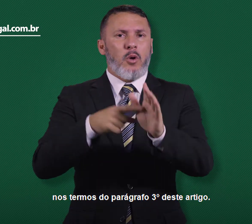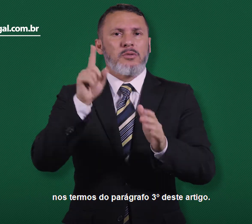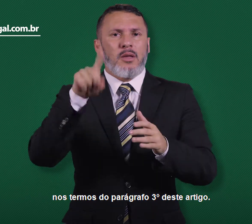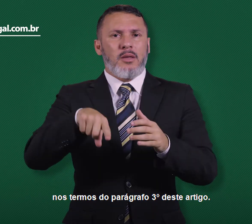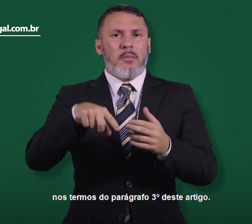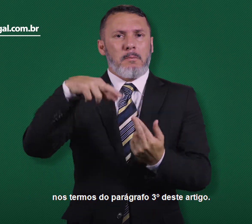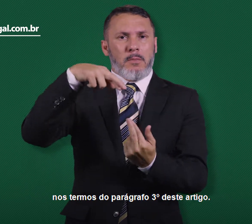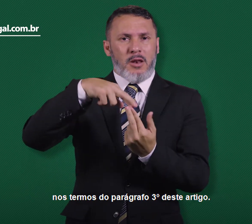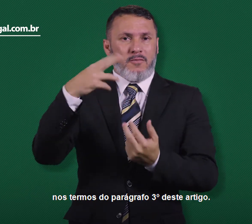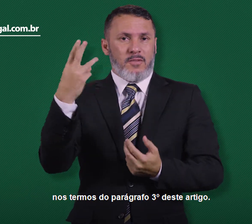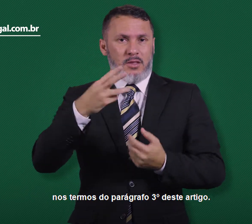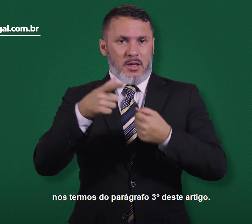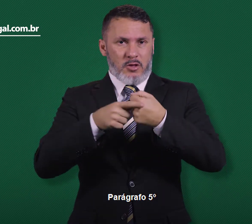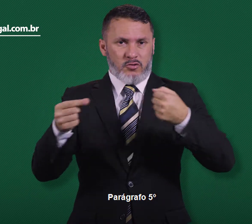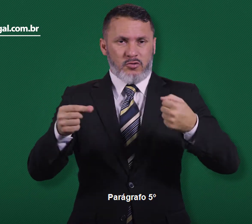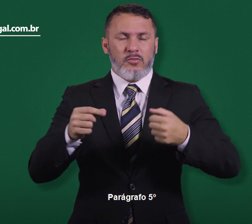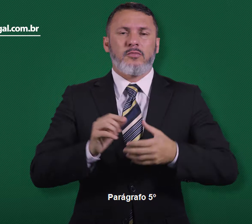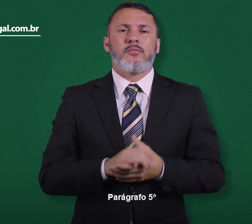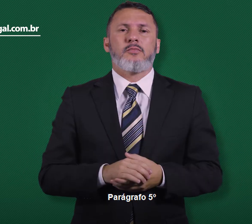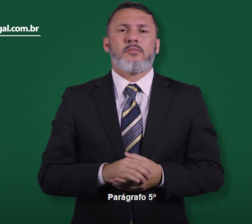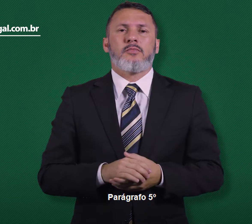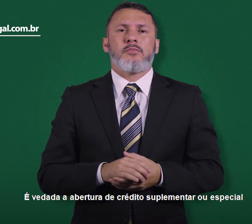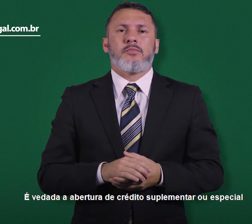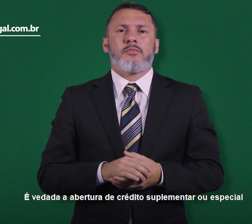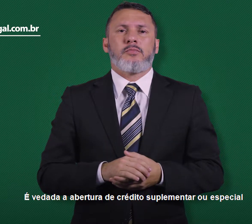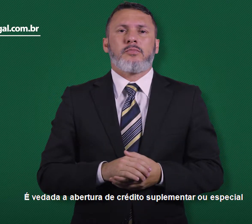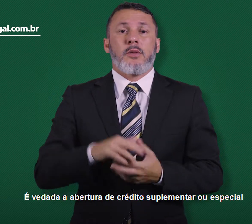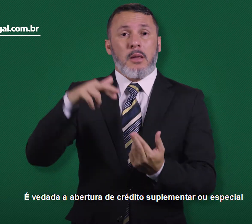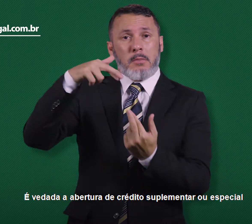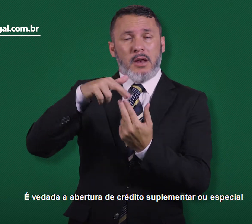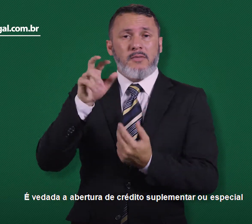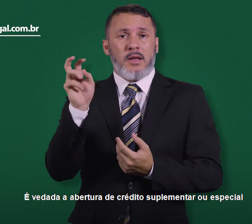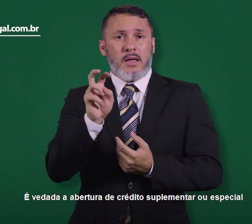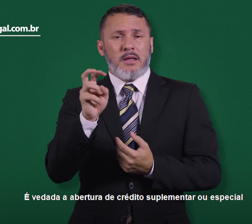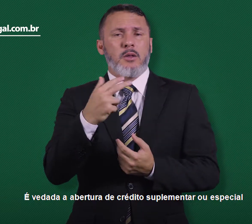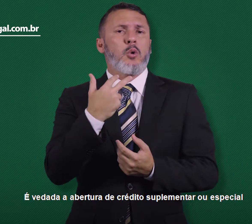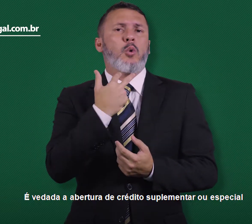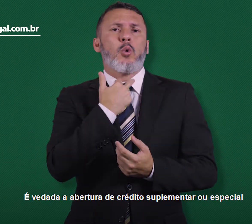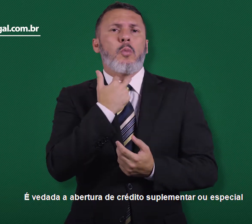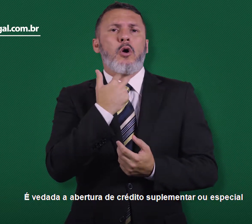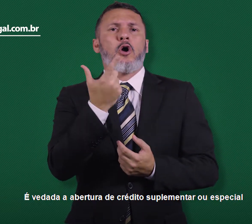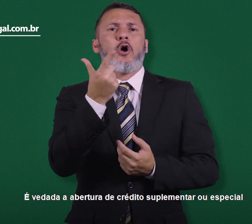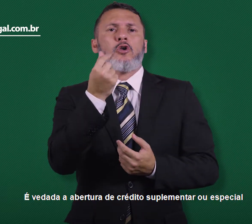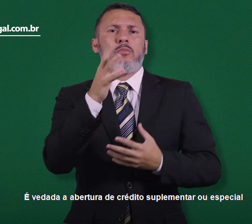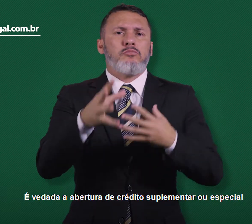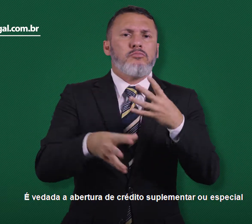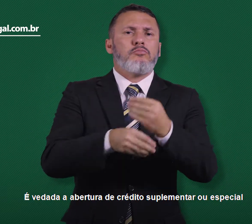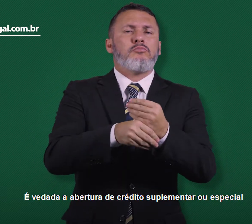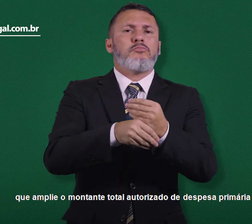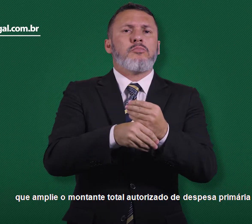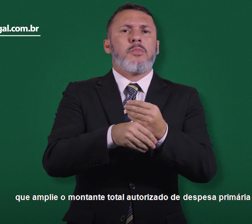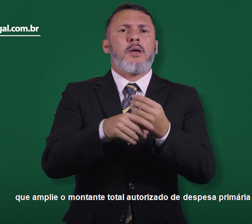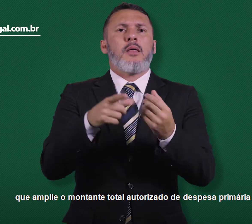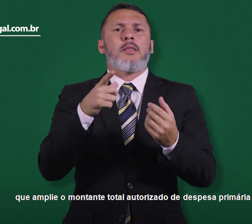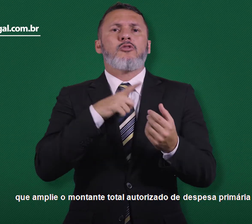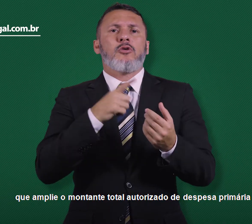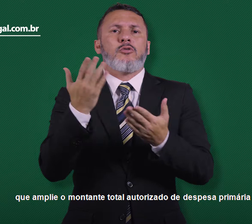deste artigo. Parágrafo 5º. É vedada a abertura de crédito suplementar ou especial que amplie o montante